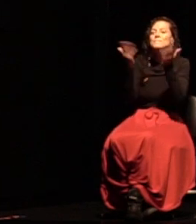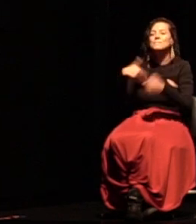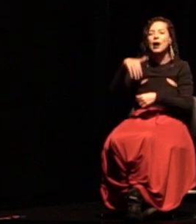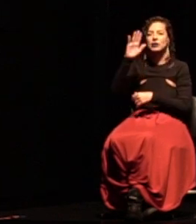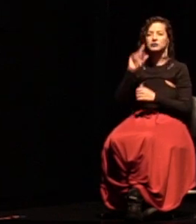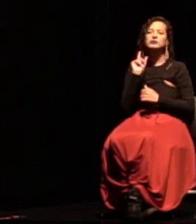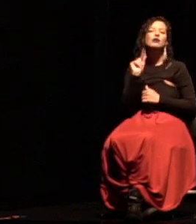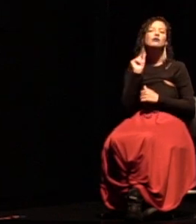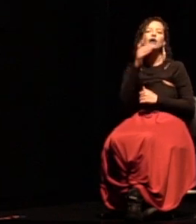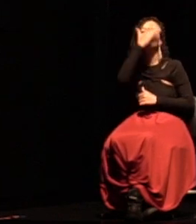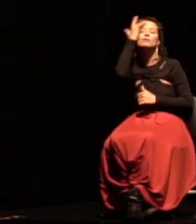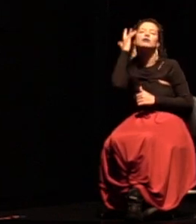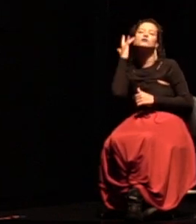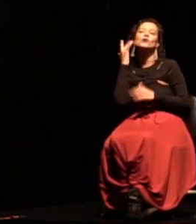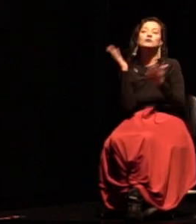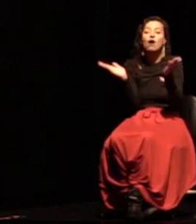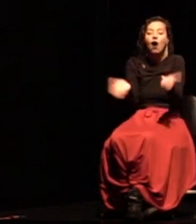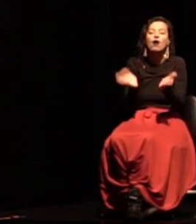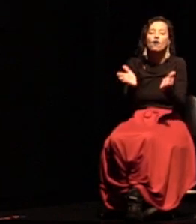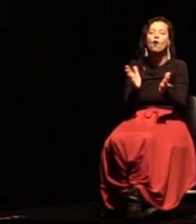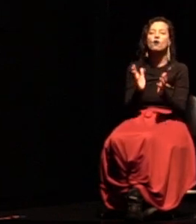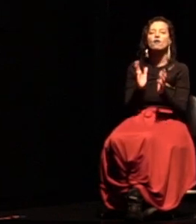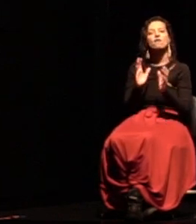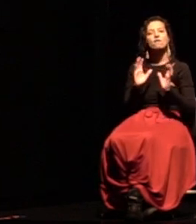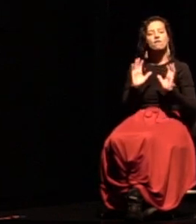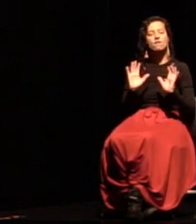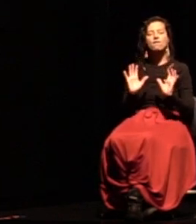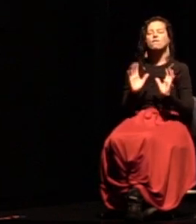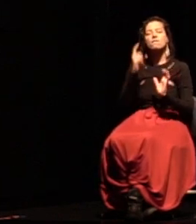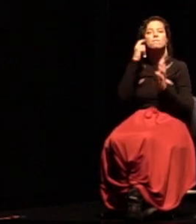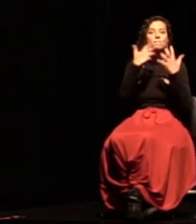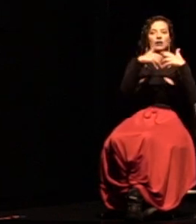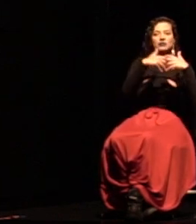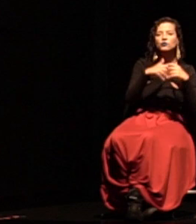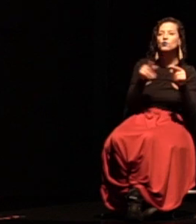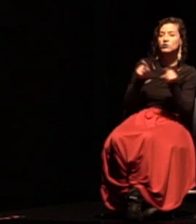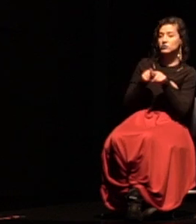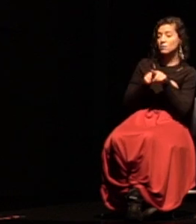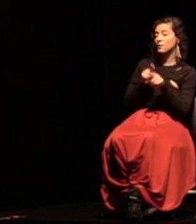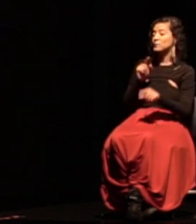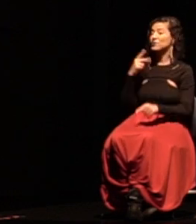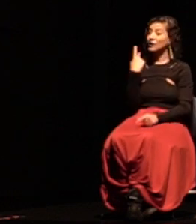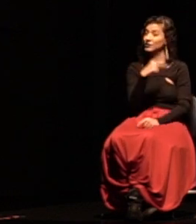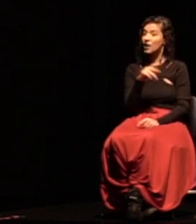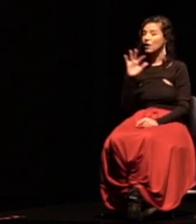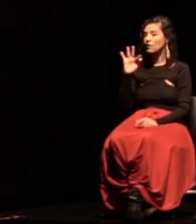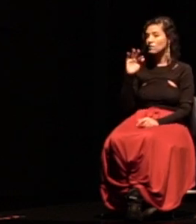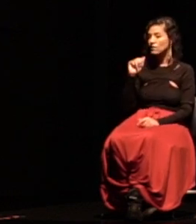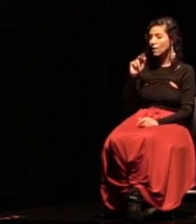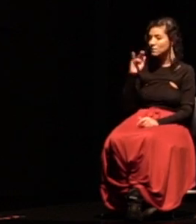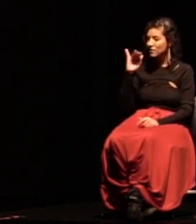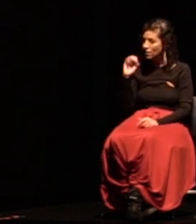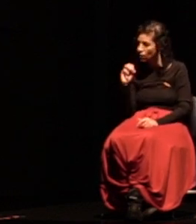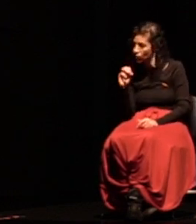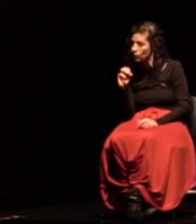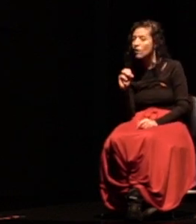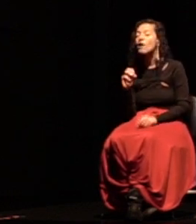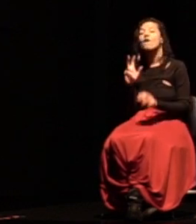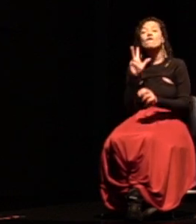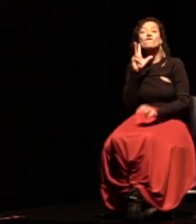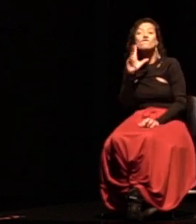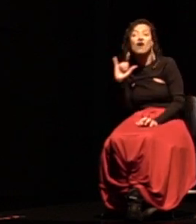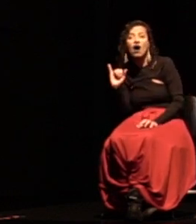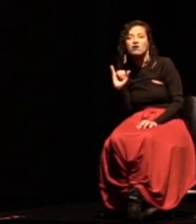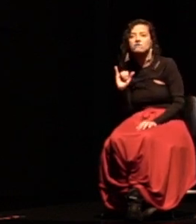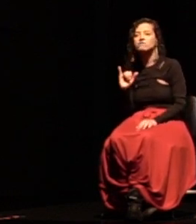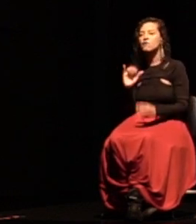de agora, pelas obras como o da, né, Fabião, que são pessoas que vão ascendendo